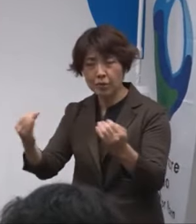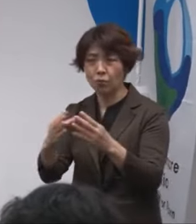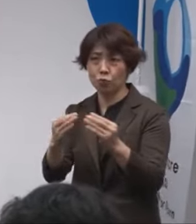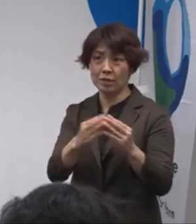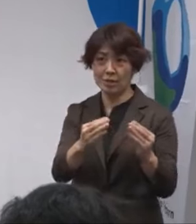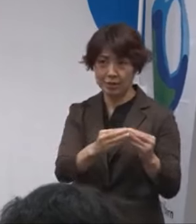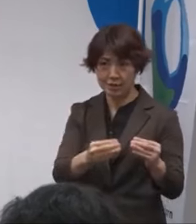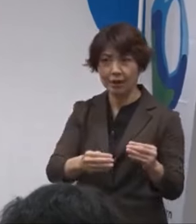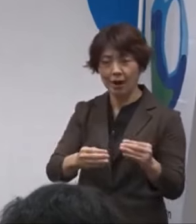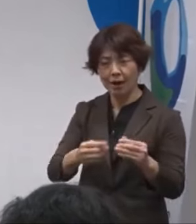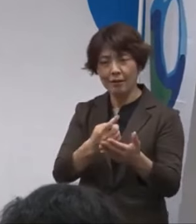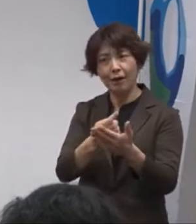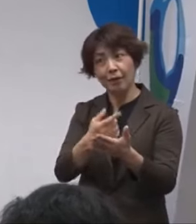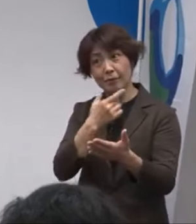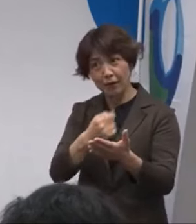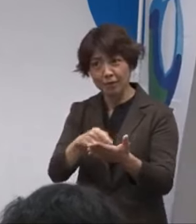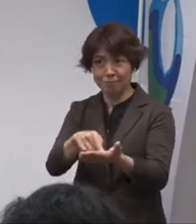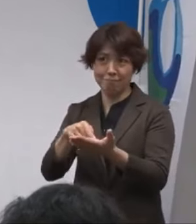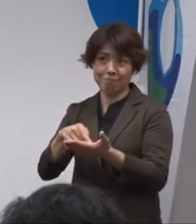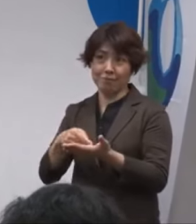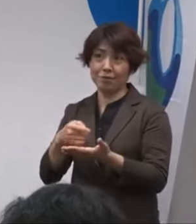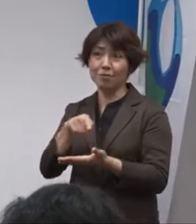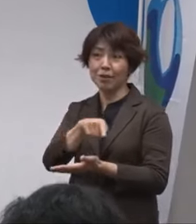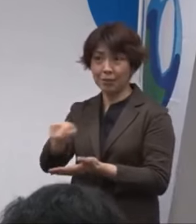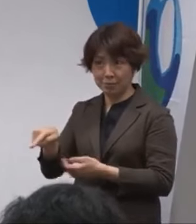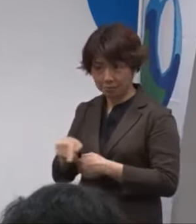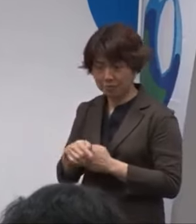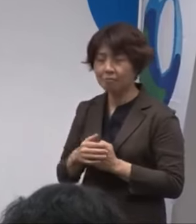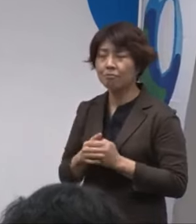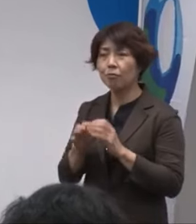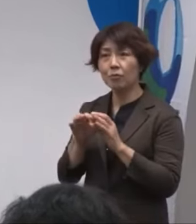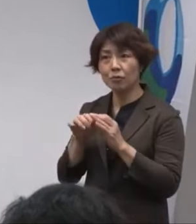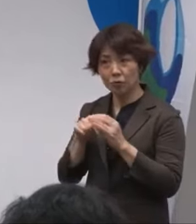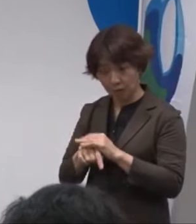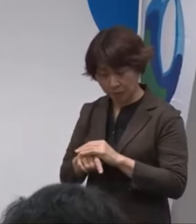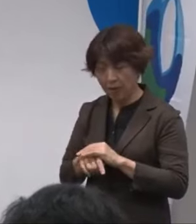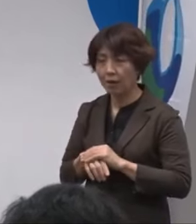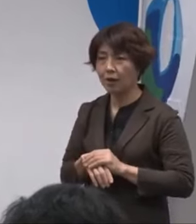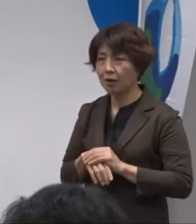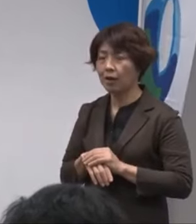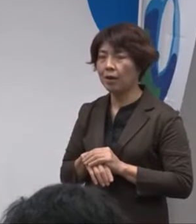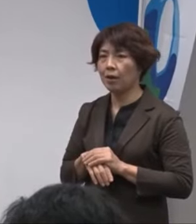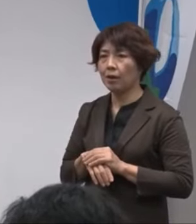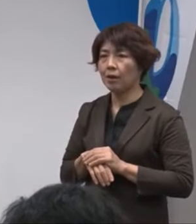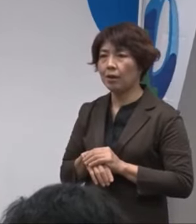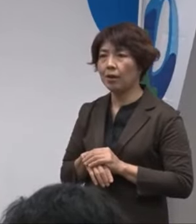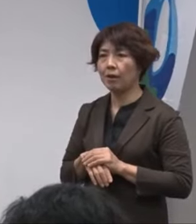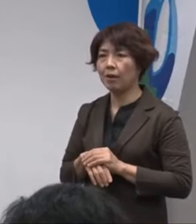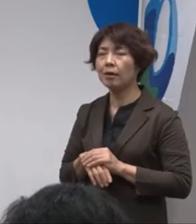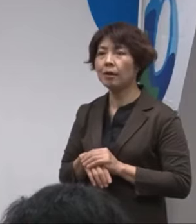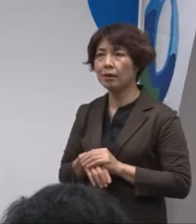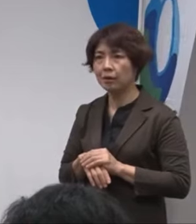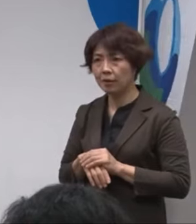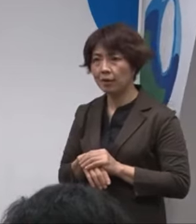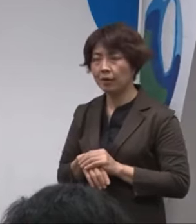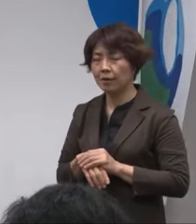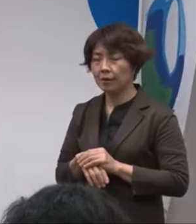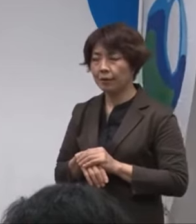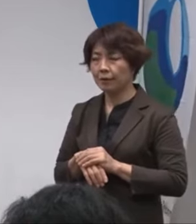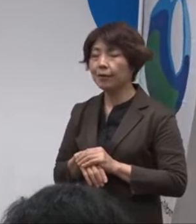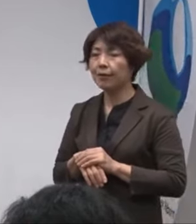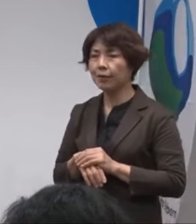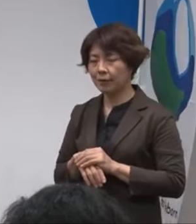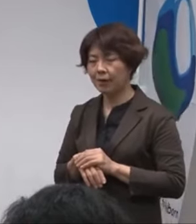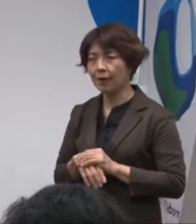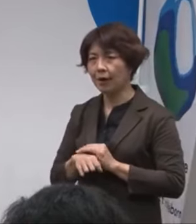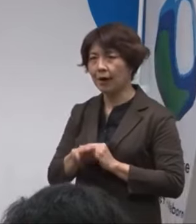そういった意味では 非常に参加希望国は多いんですけれども、どうし